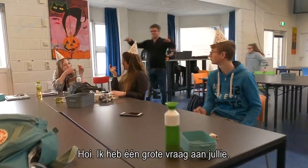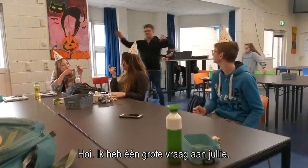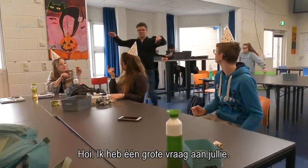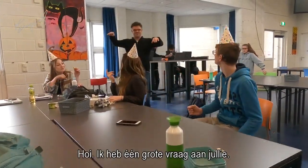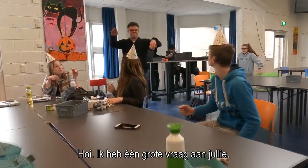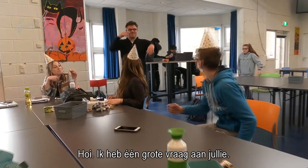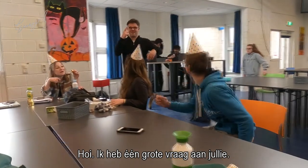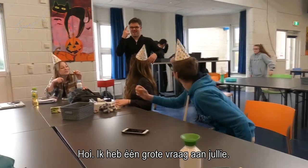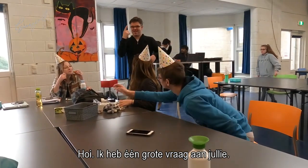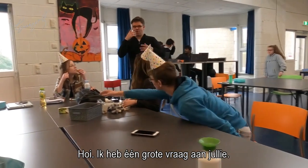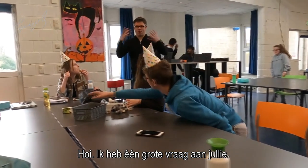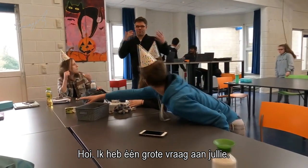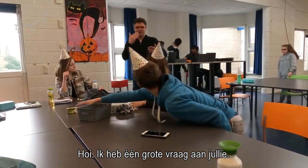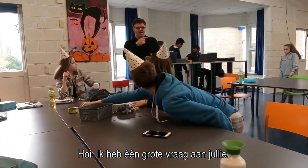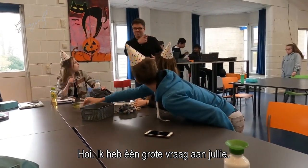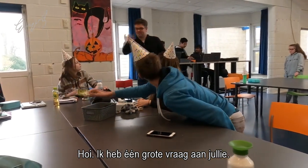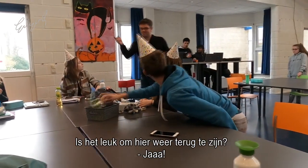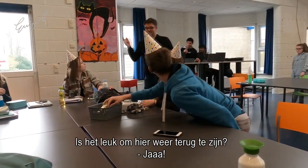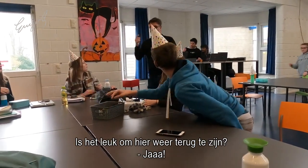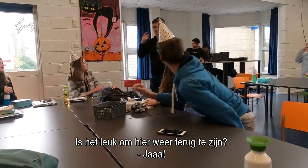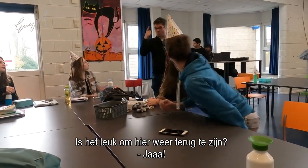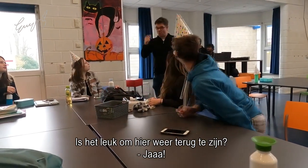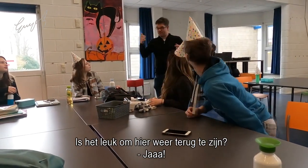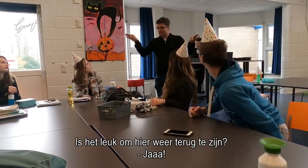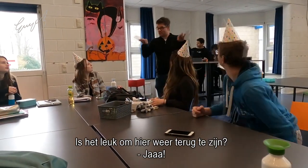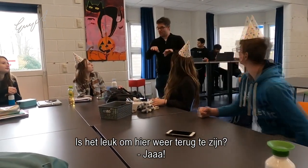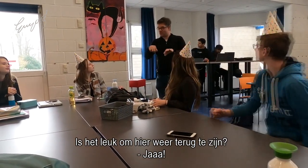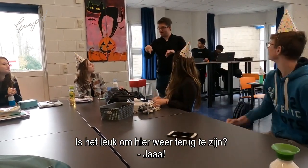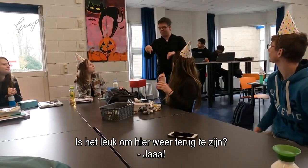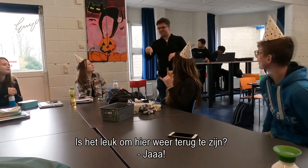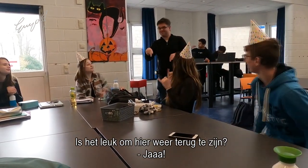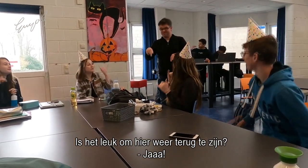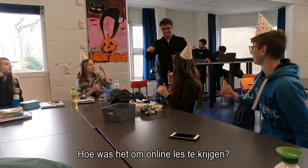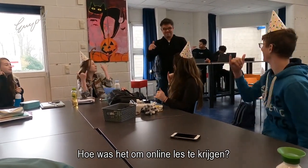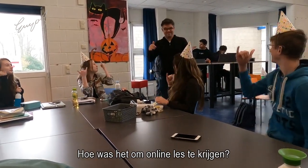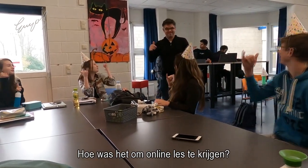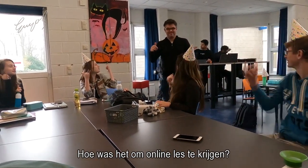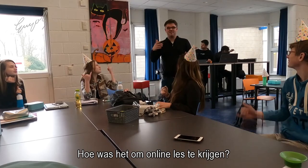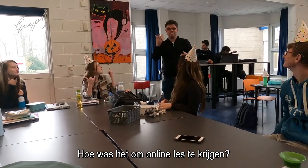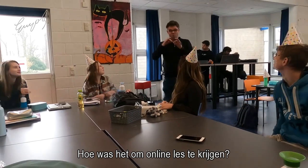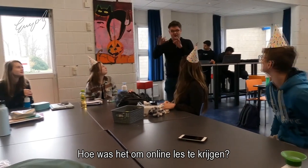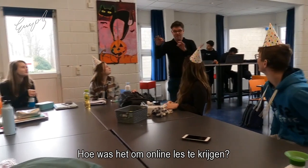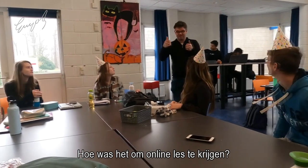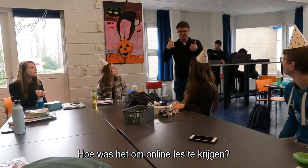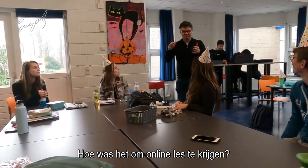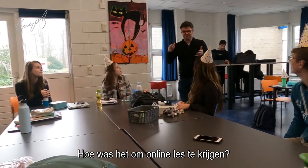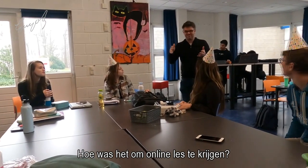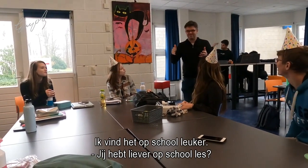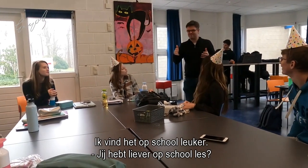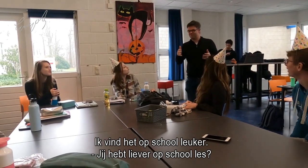Hoi, ik heb één grote vraag aan jullie. Is het leuk om hier weer terug te zijn? Ja! Hoe was het om online les te krijgen? Ik vind het